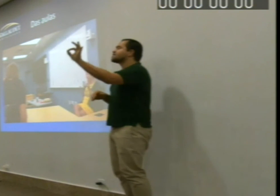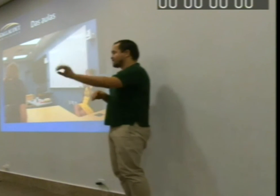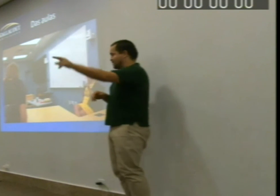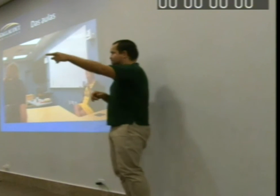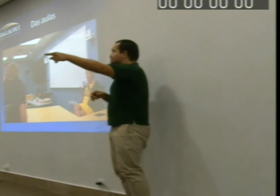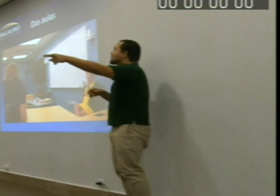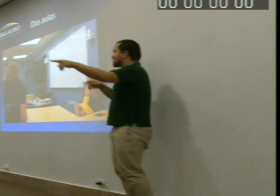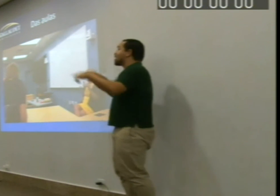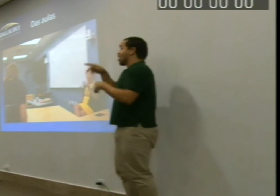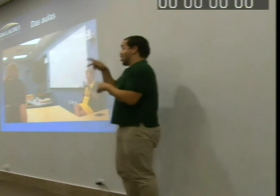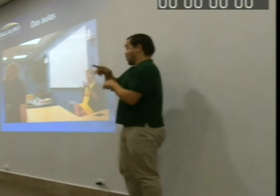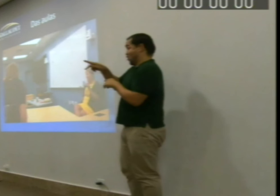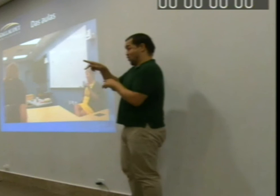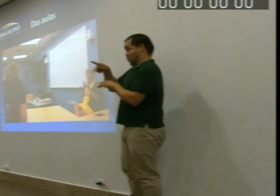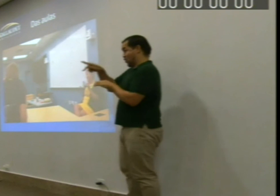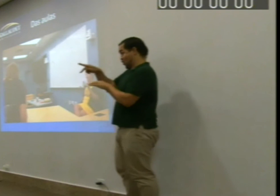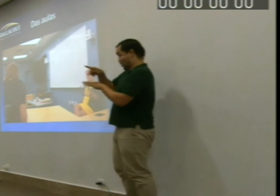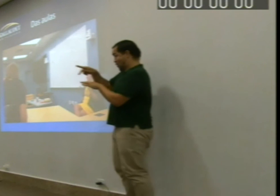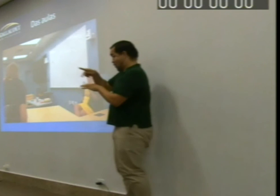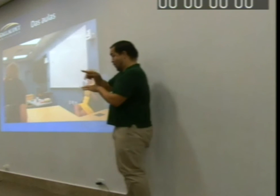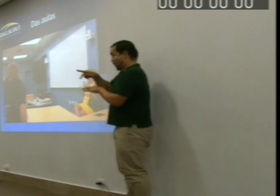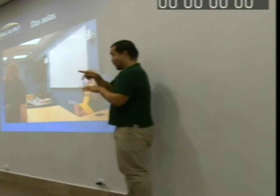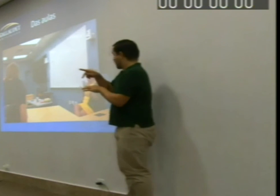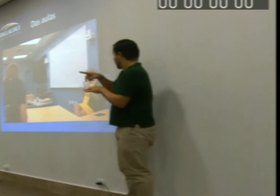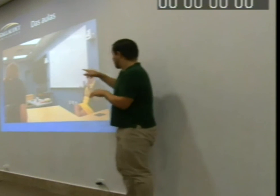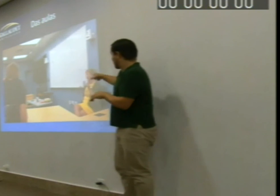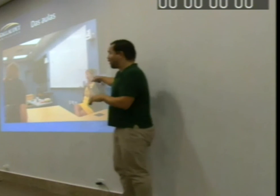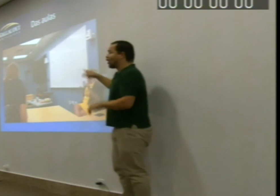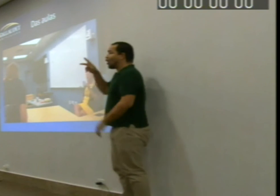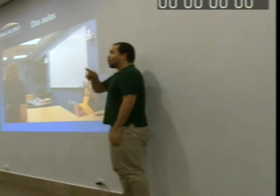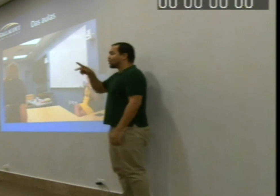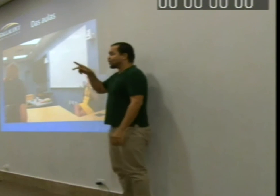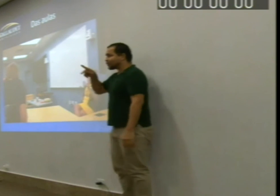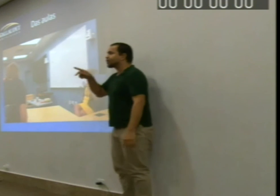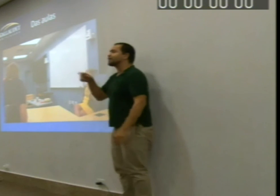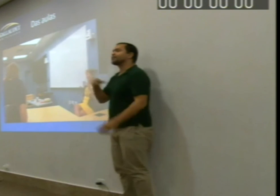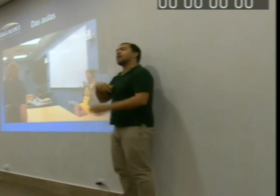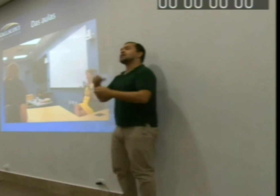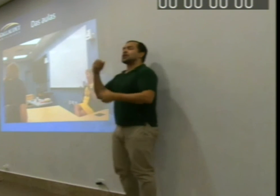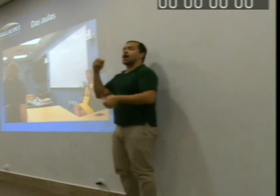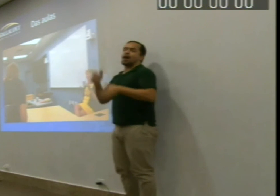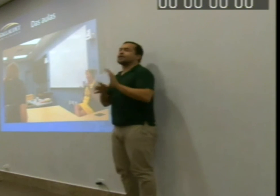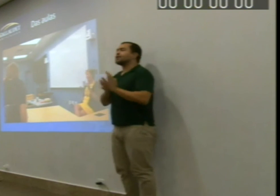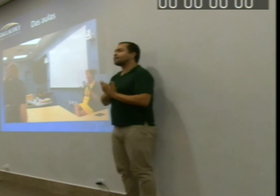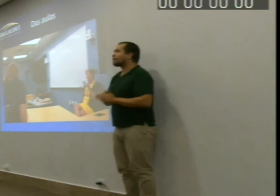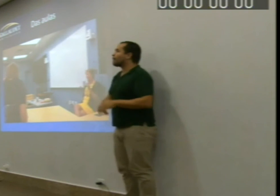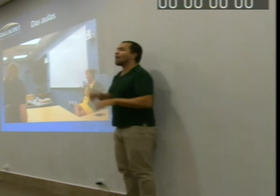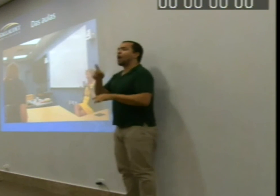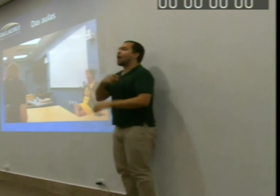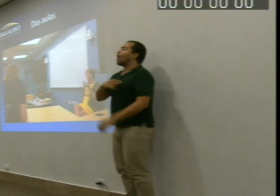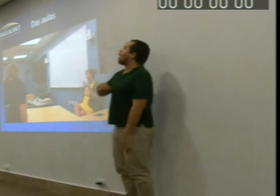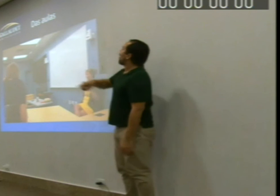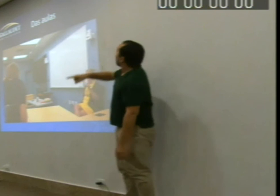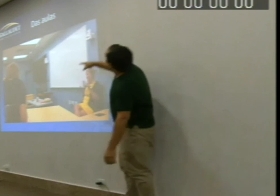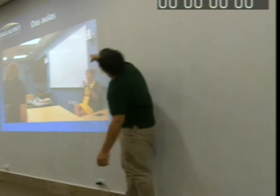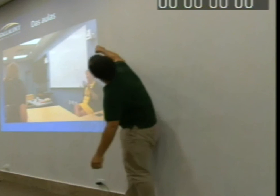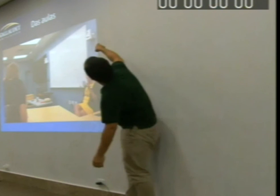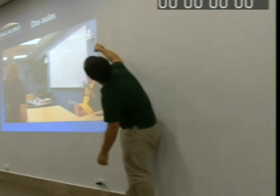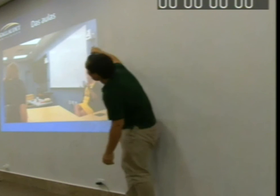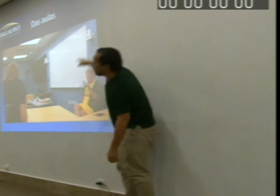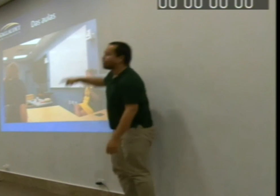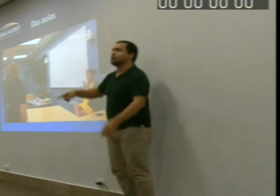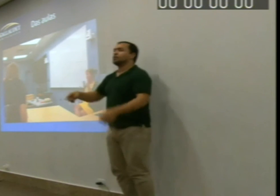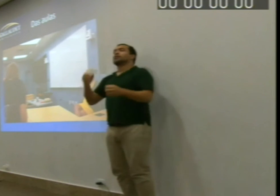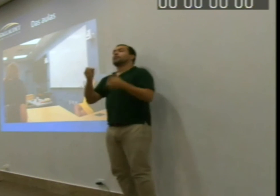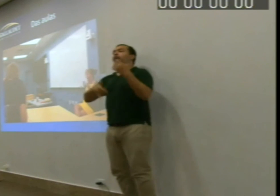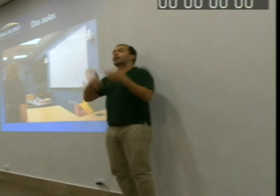não quando você quis olar para quando que olhar para trás tá tá captando essa imagem bom